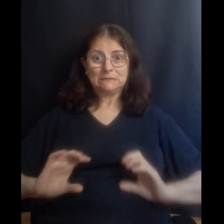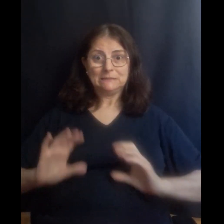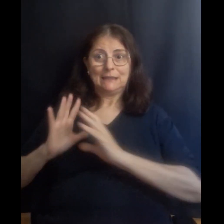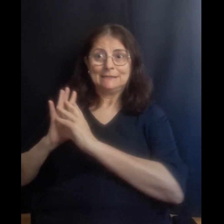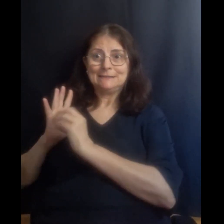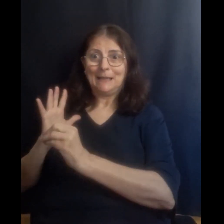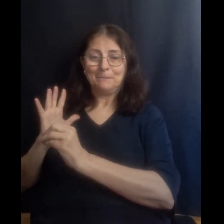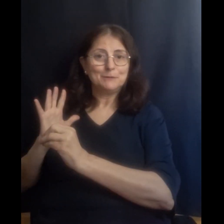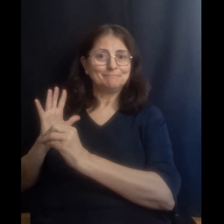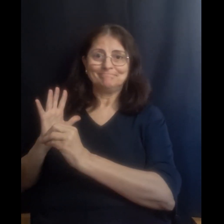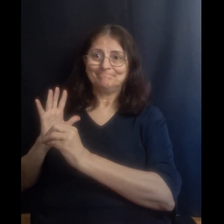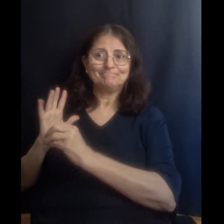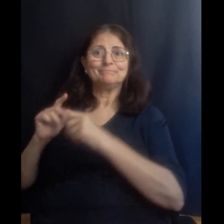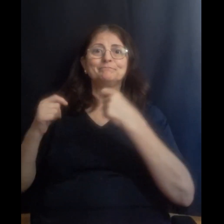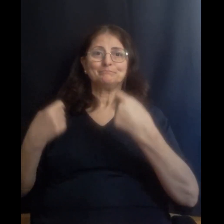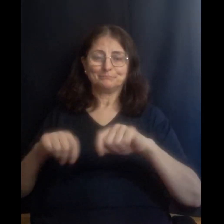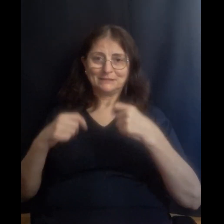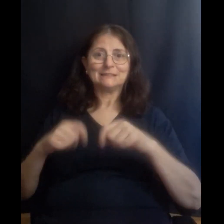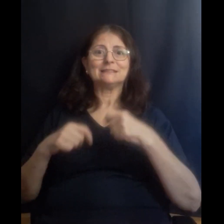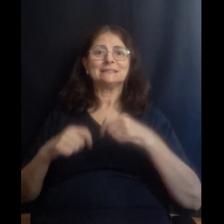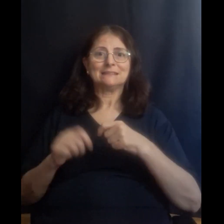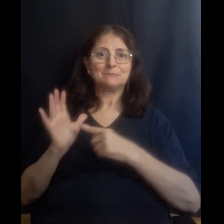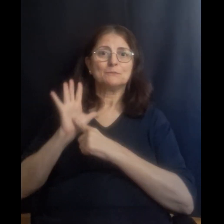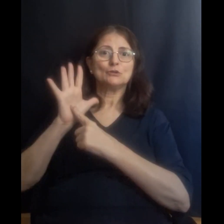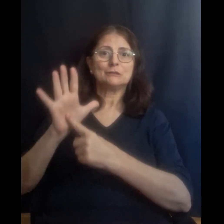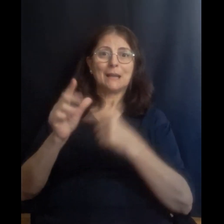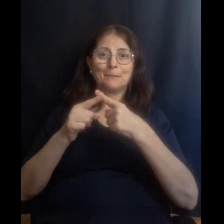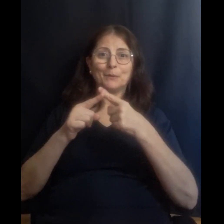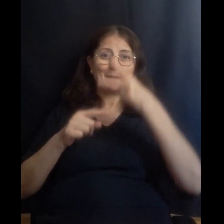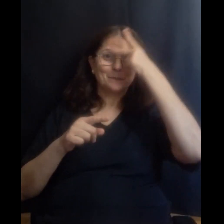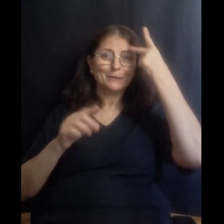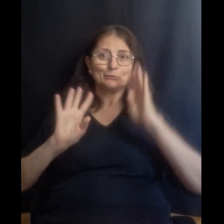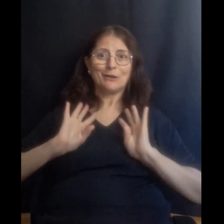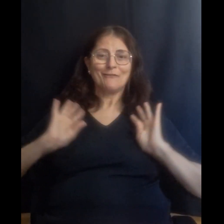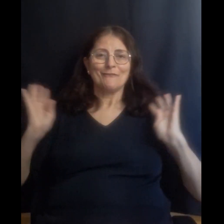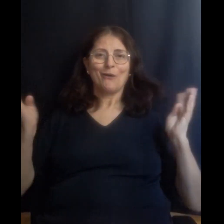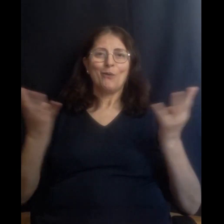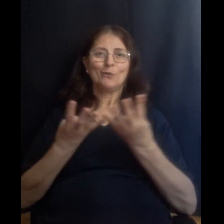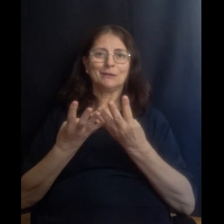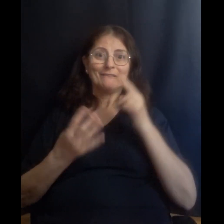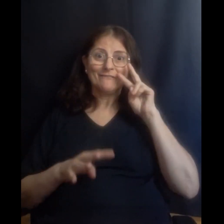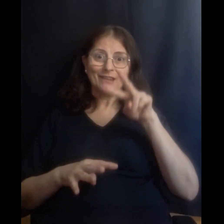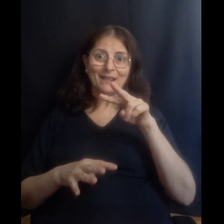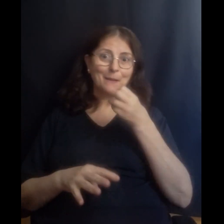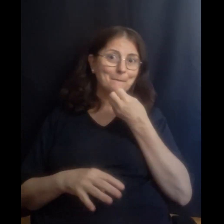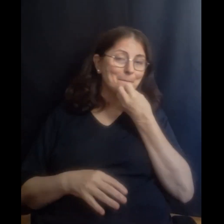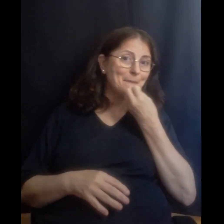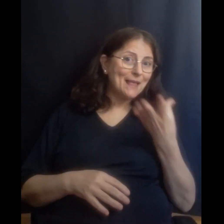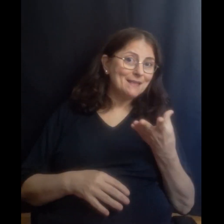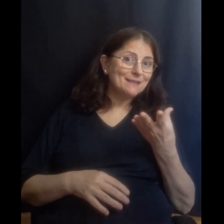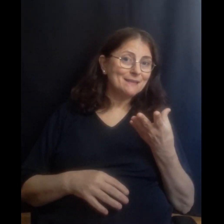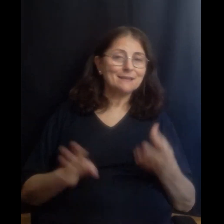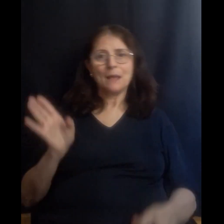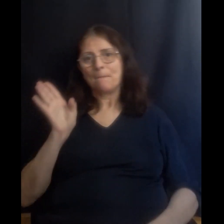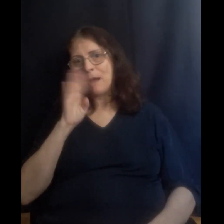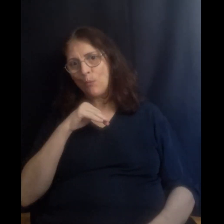de exemplos para aqueles que estão à nossa volta, tanto para o bem quanto para o mal.